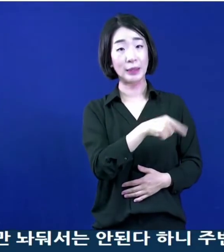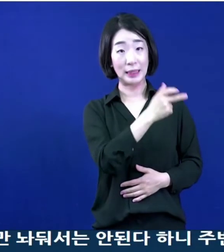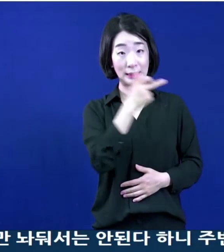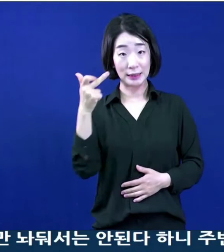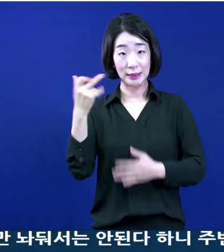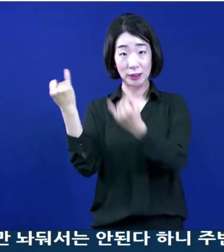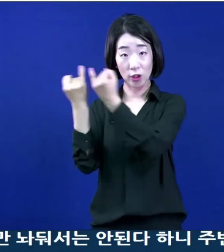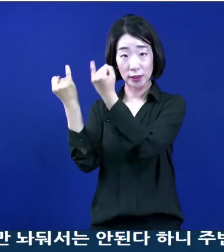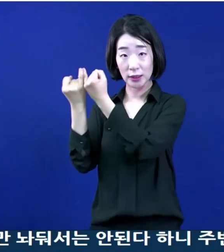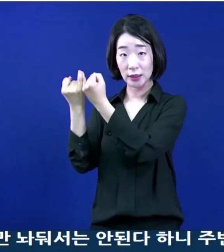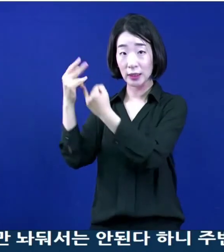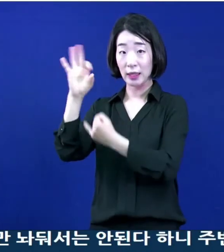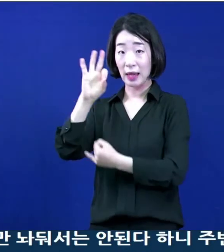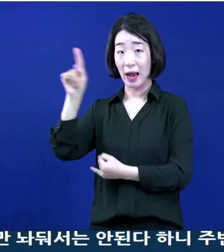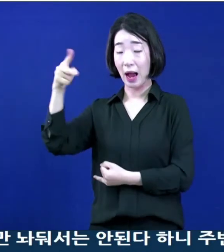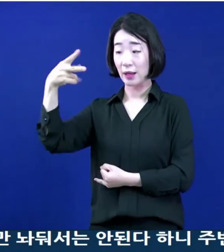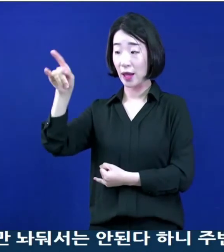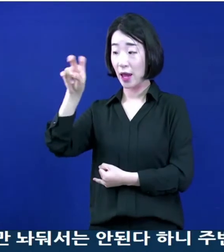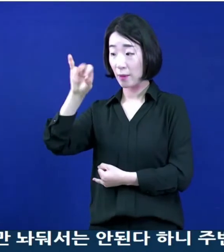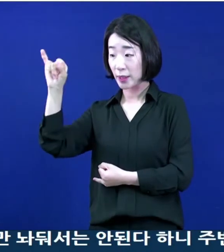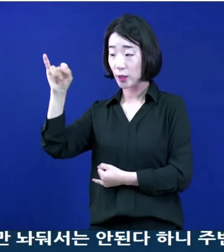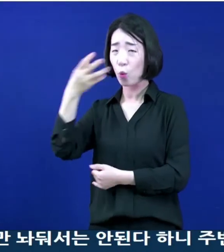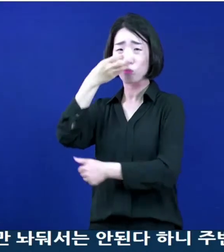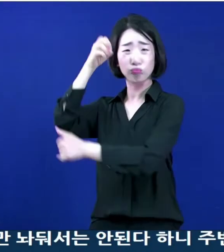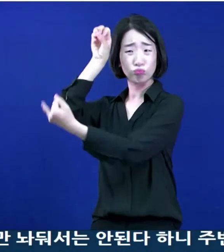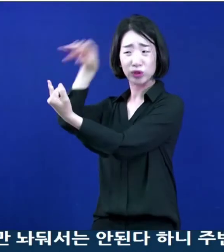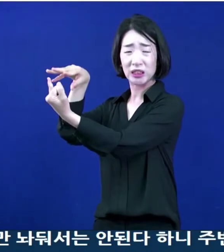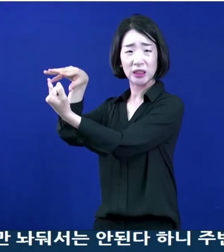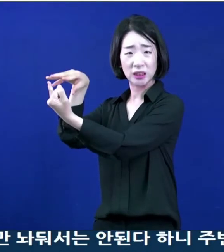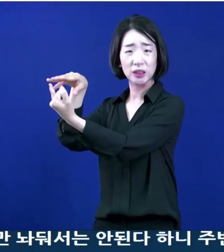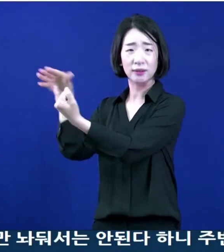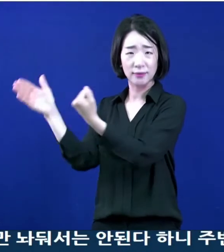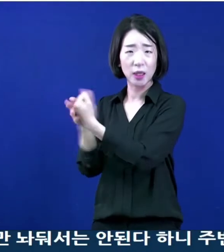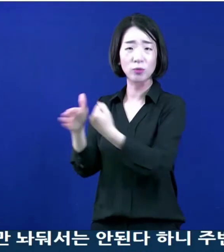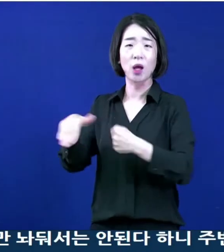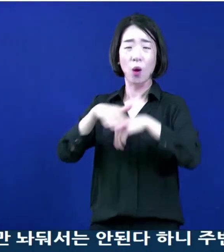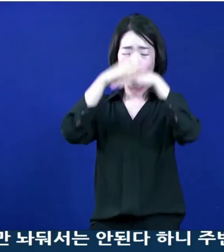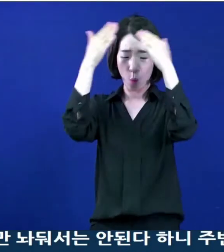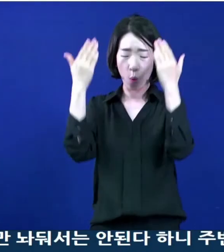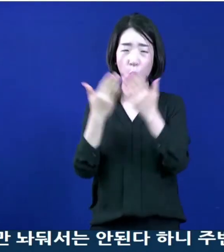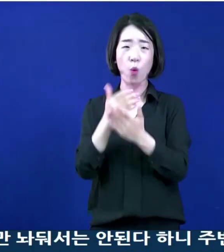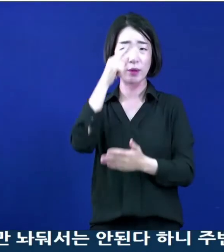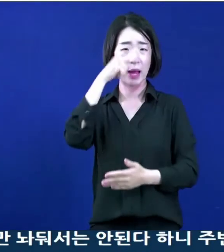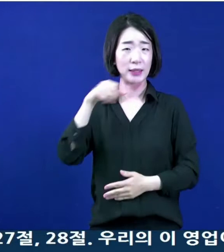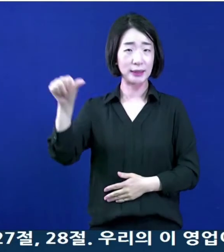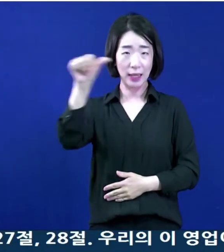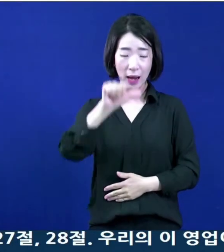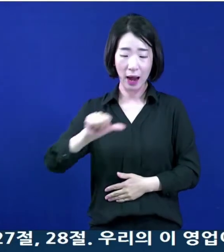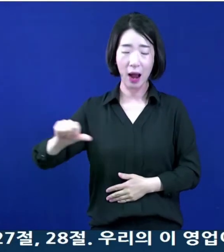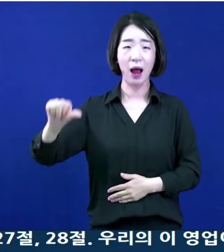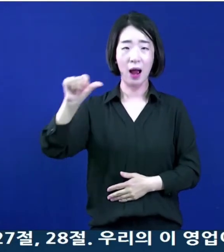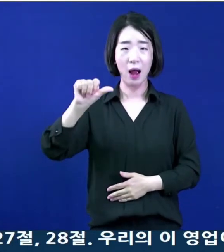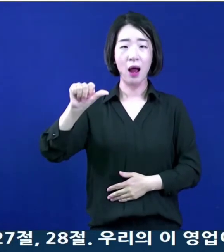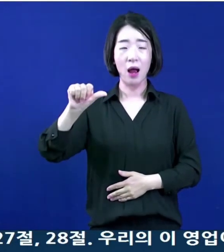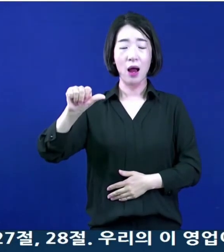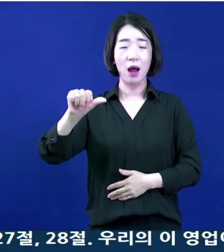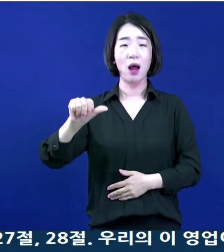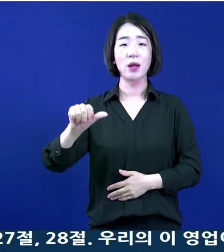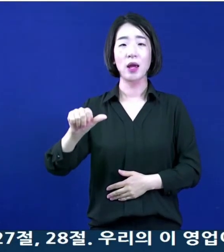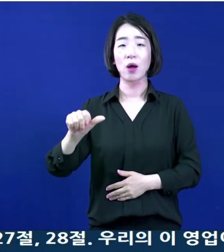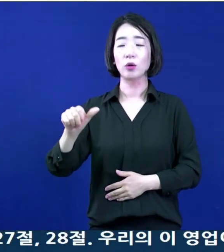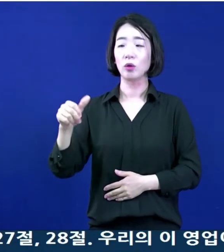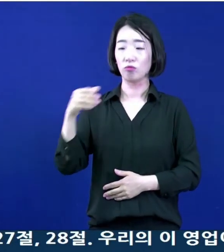여신 아데미의 신전도 무시당하게 되고 온 아시아와 천하가 위하는 그의